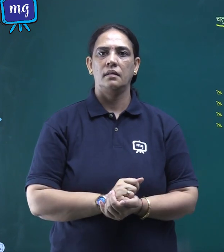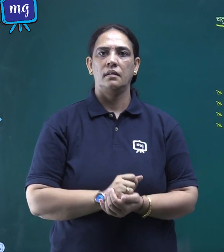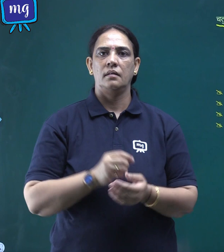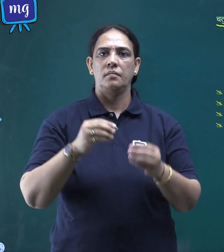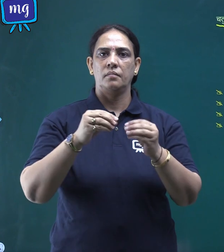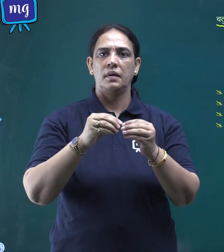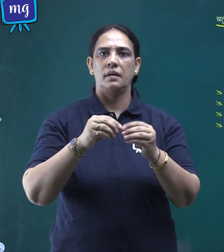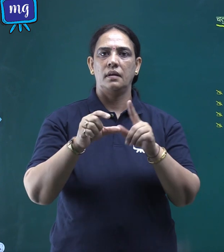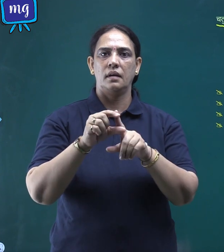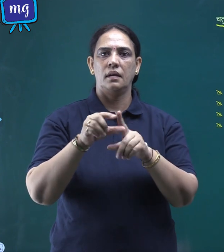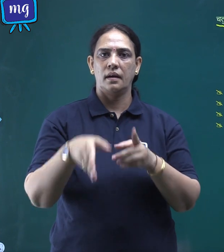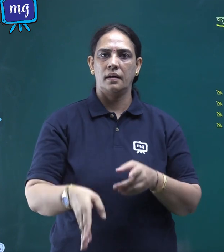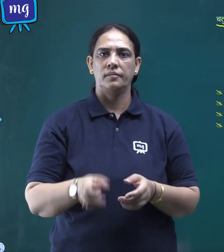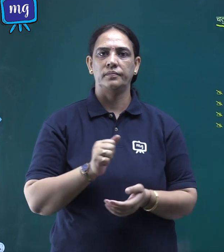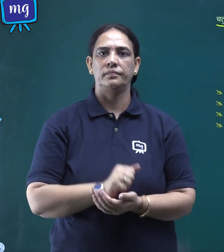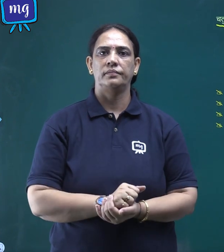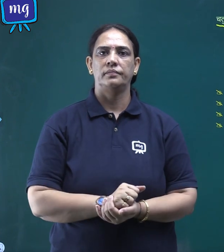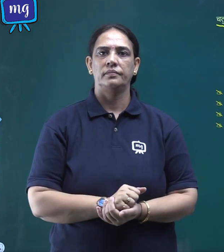बी डी हैं।